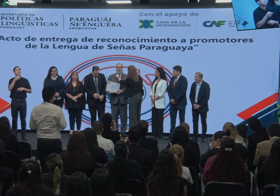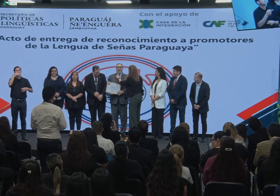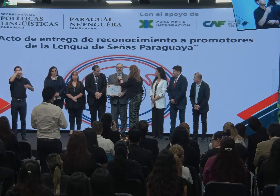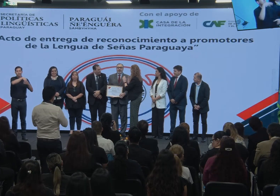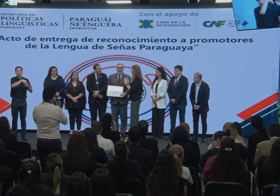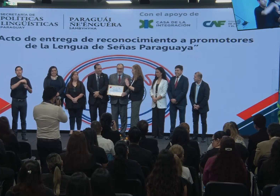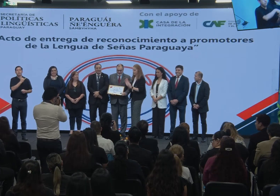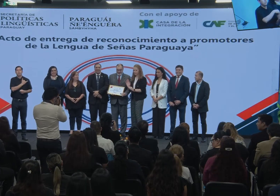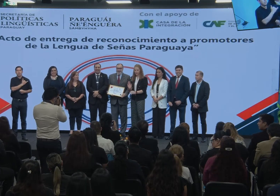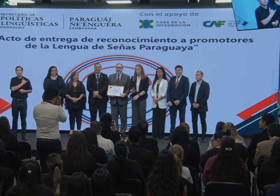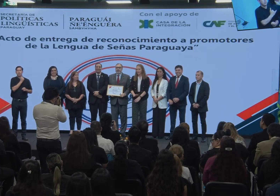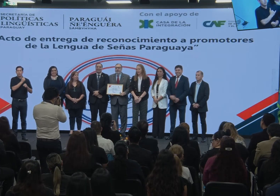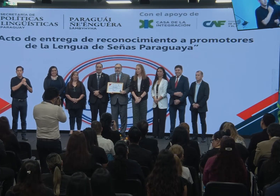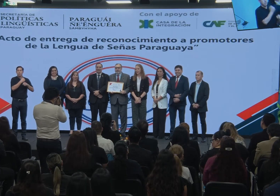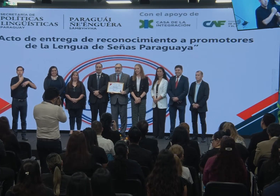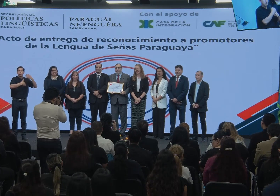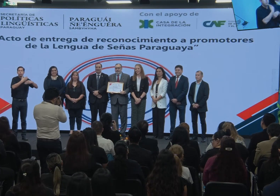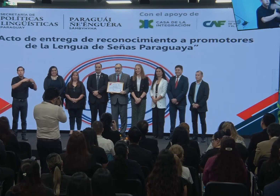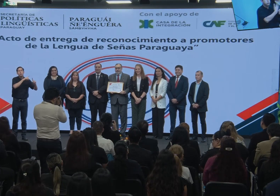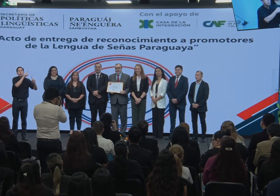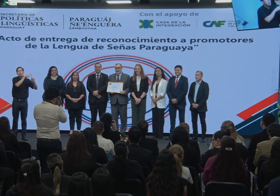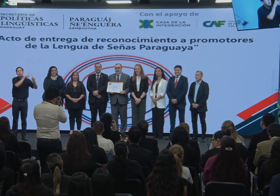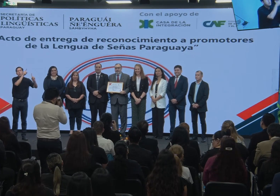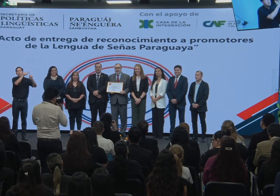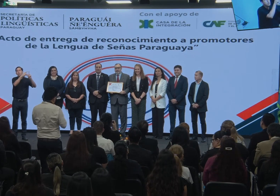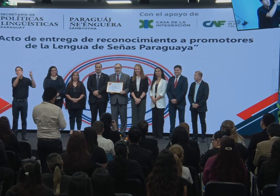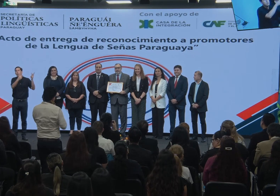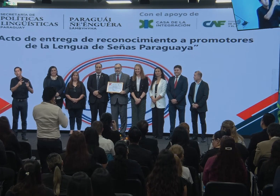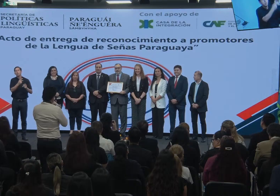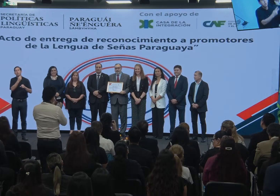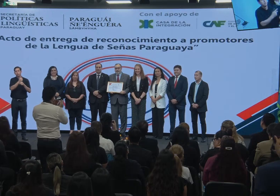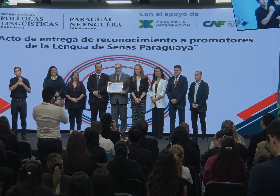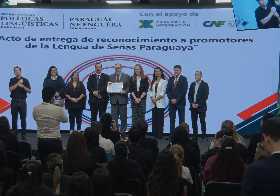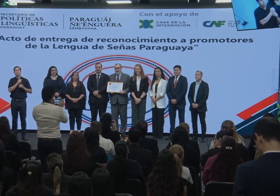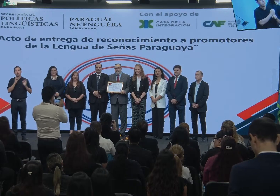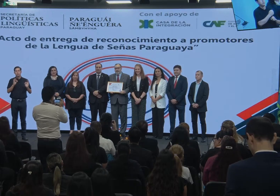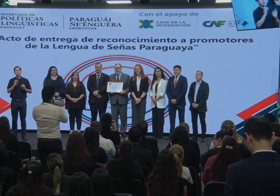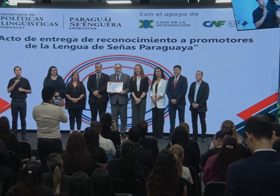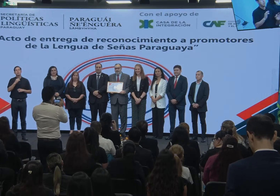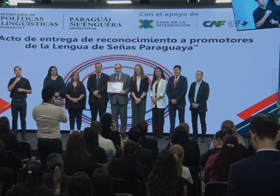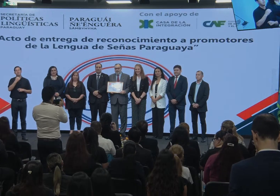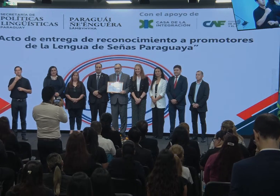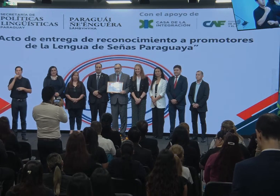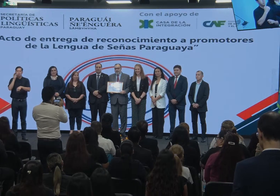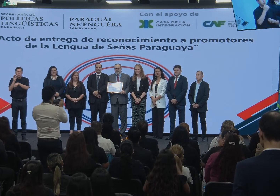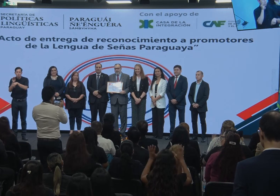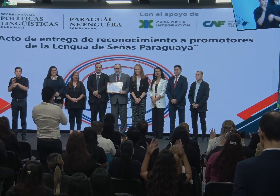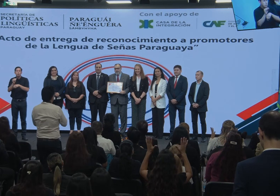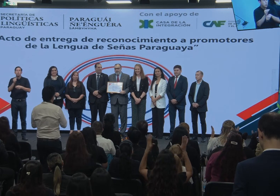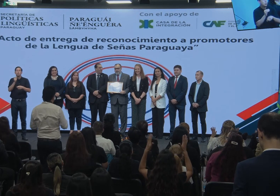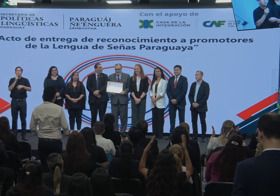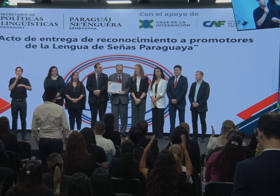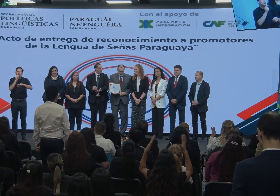de la institución y carrera respecto a la formación, extensión,